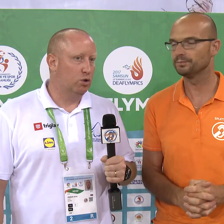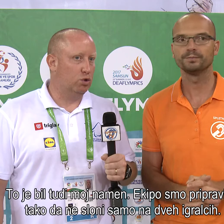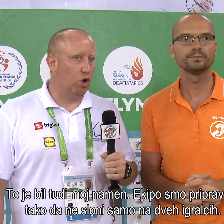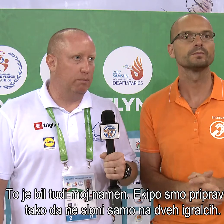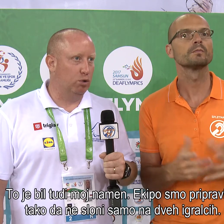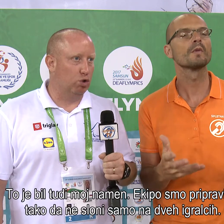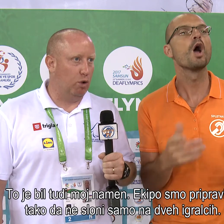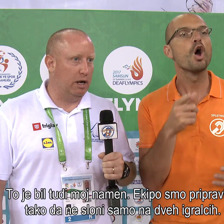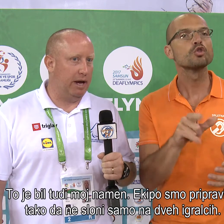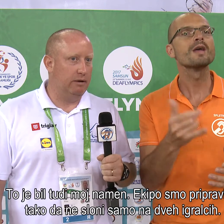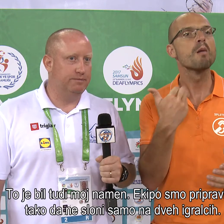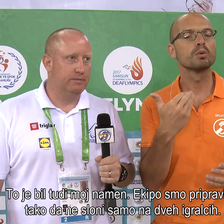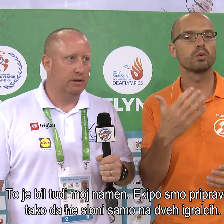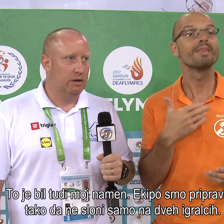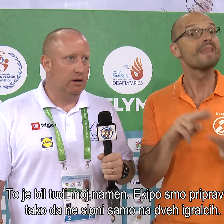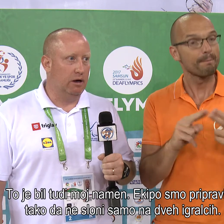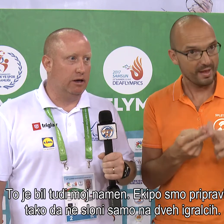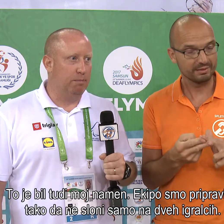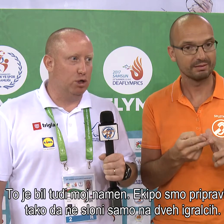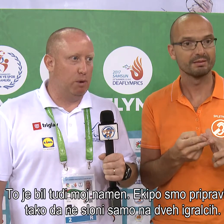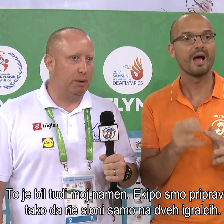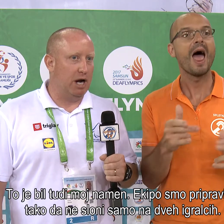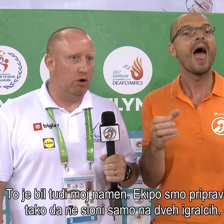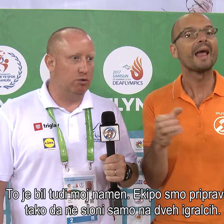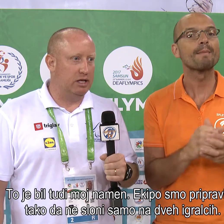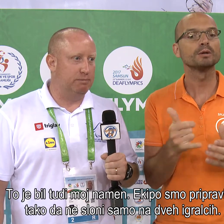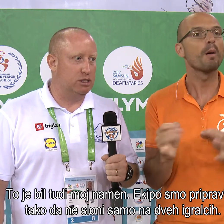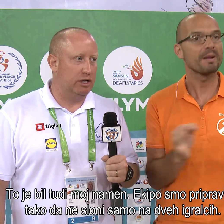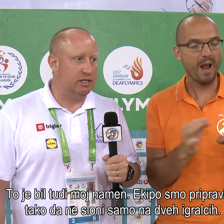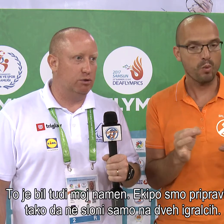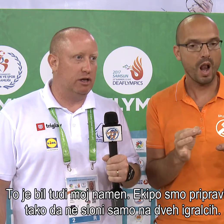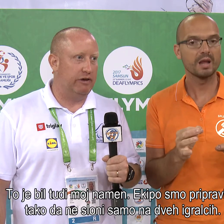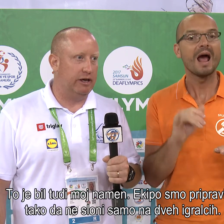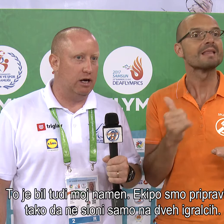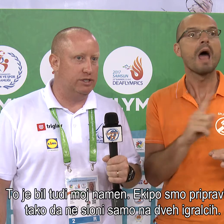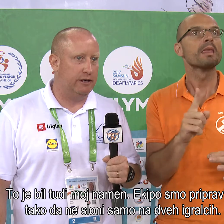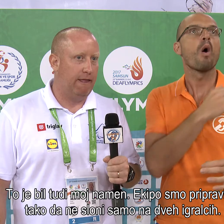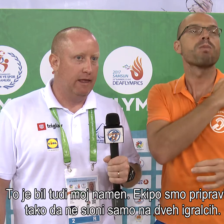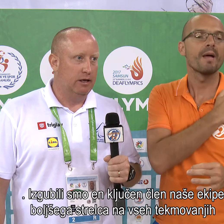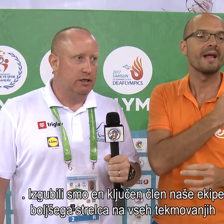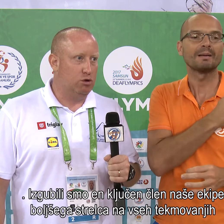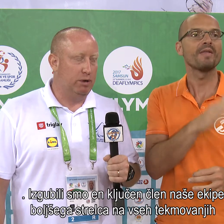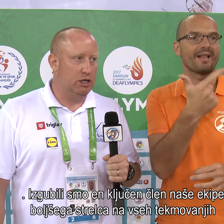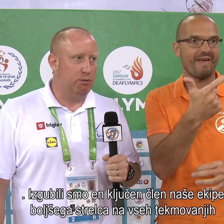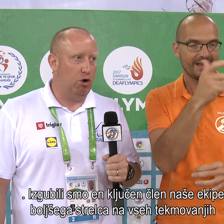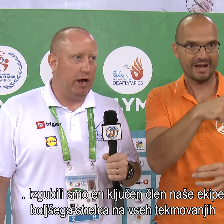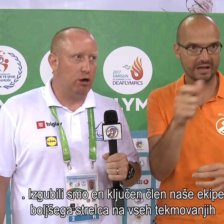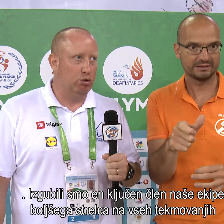To je bil tudi moj namen. Ekipo smo pripravljali v tem smislu, da ne sloni na dveh igralcih. Izgubili smo en